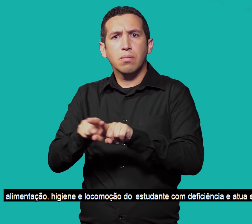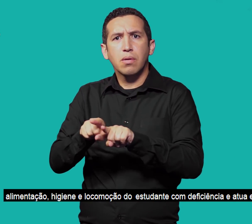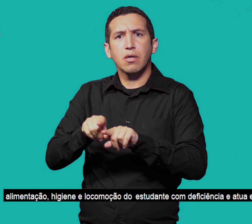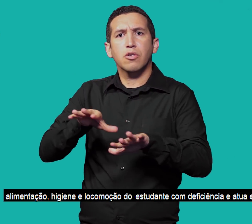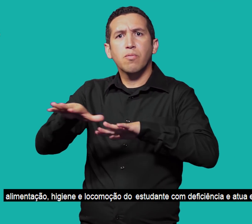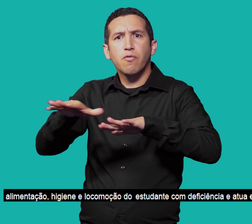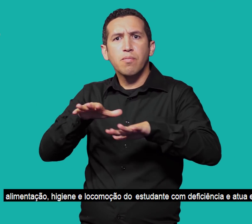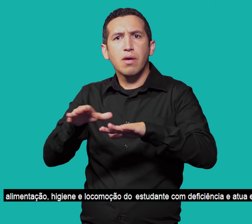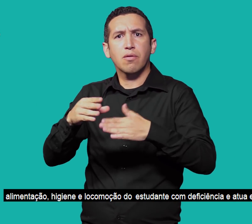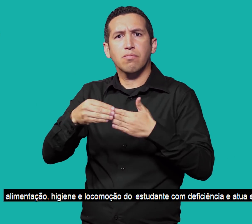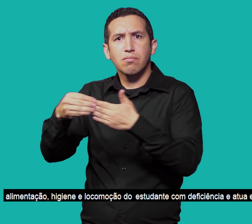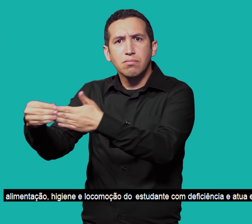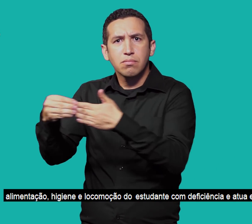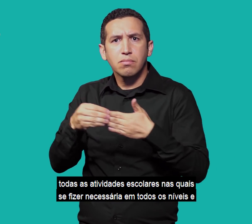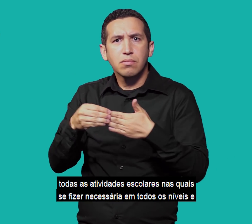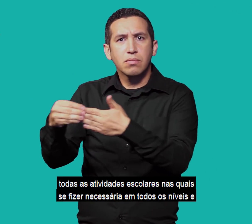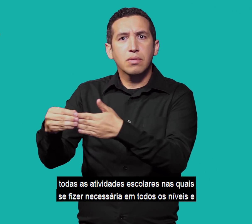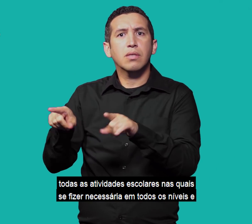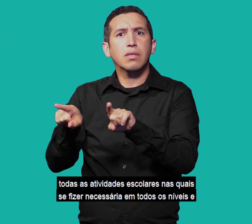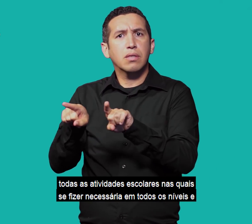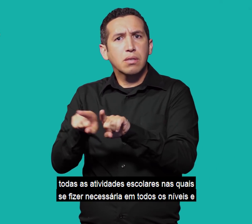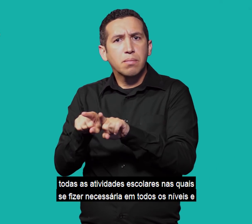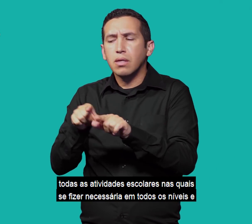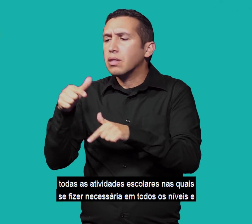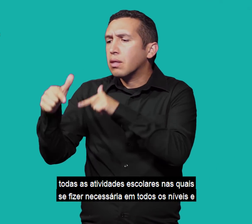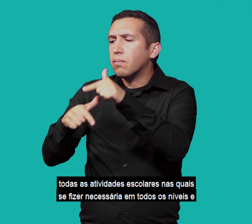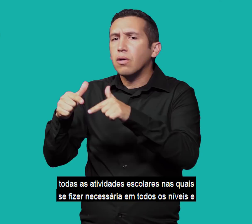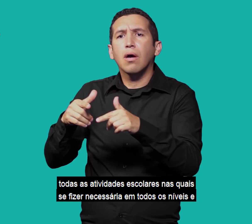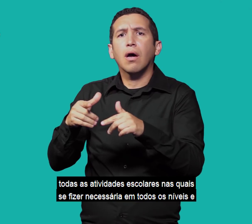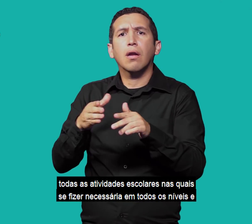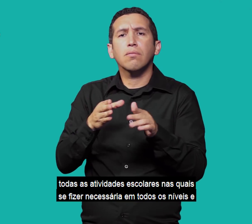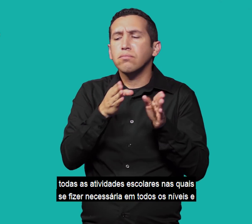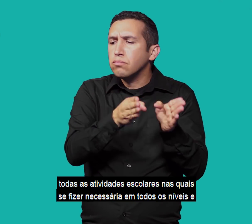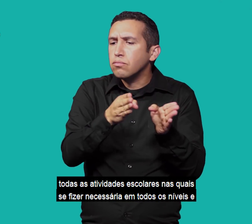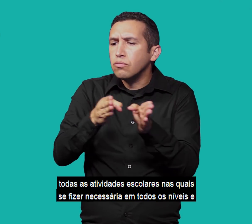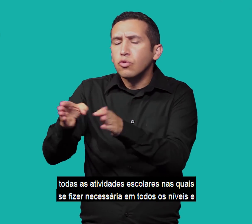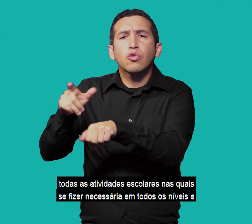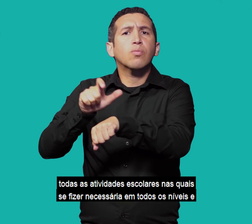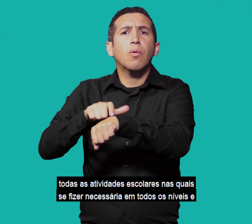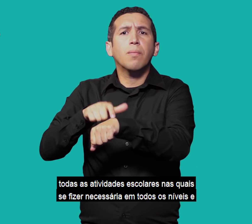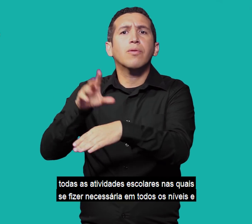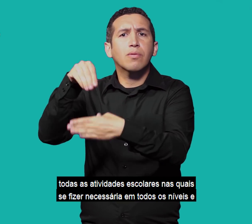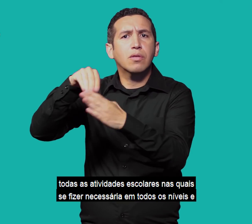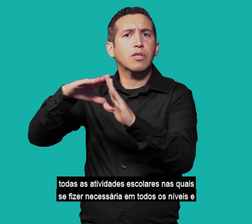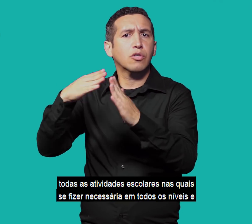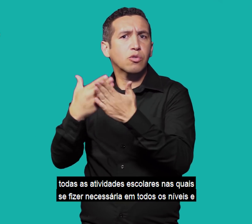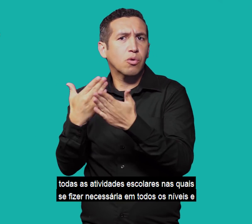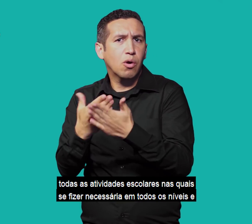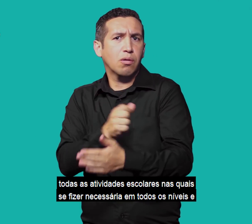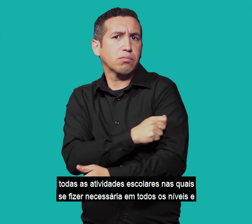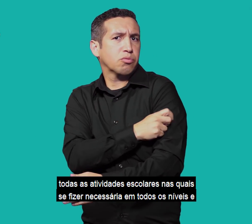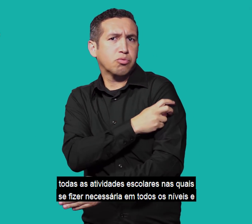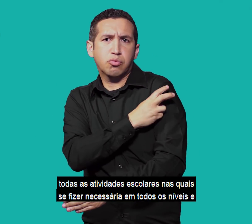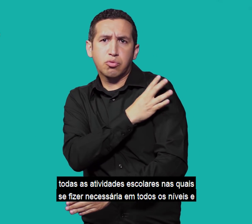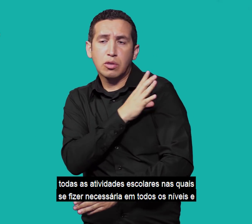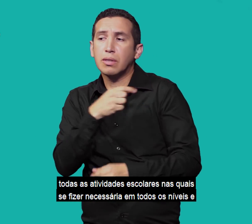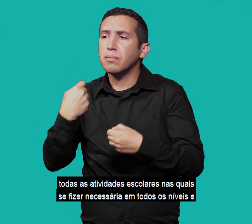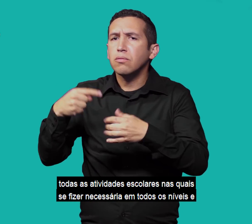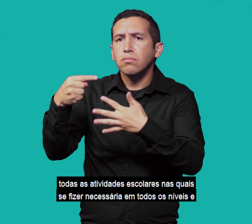e atua em todas as atividades escolares nas quais se fizer necessária em todos os níveis